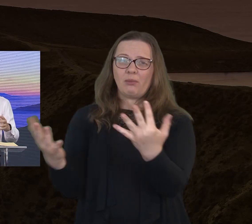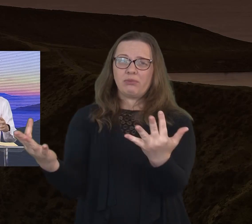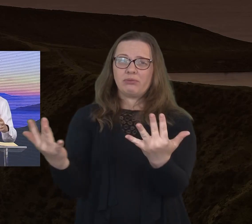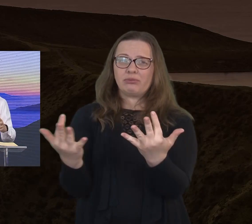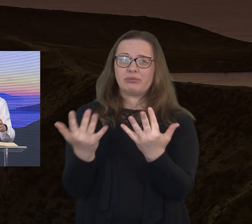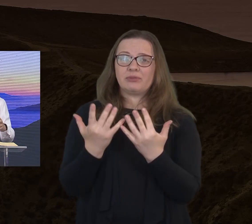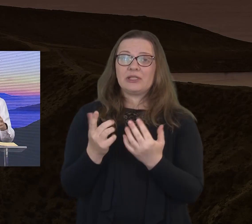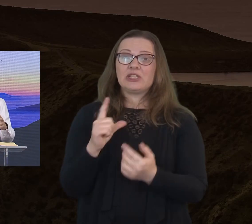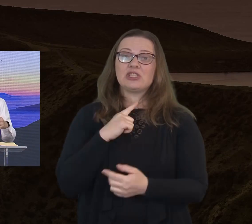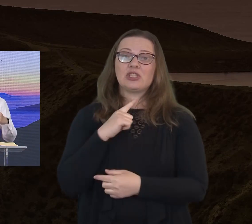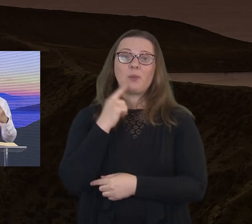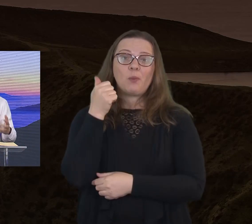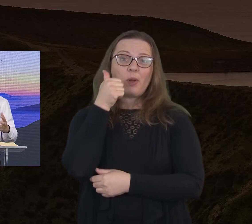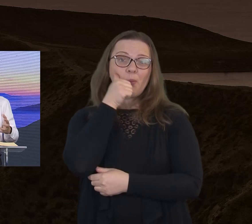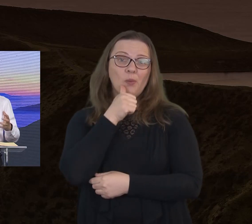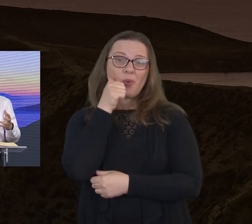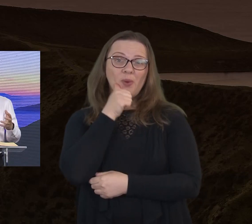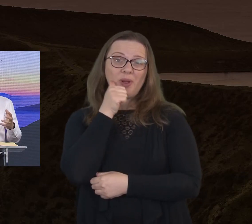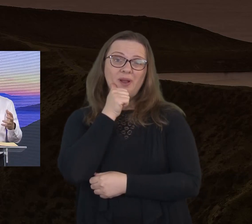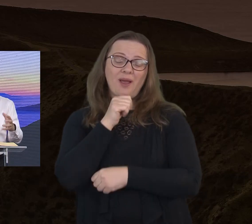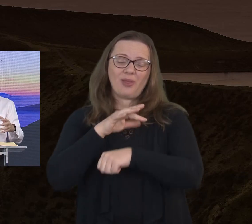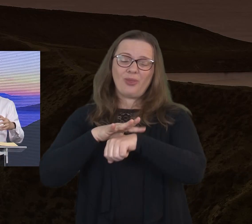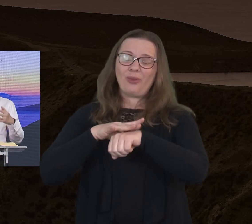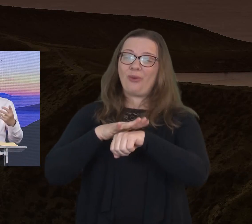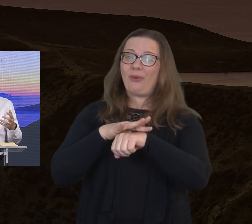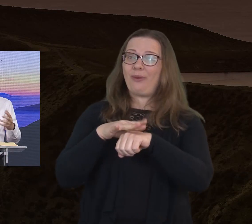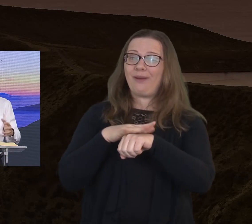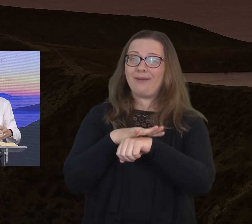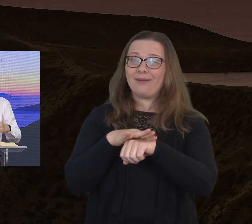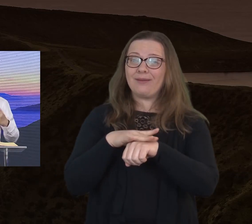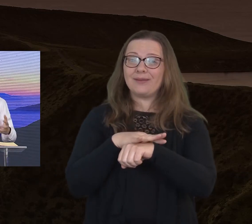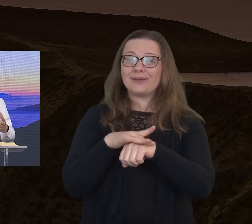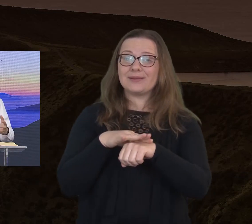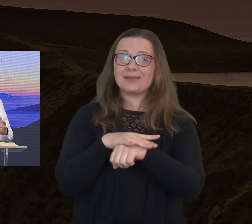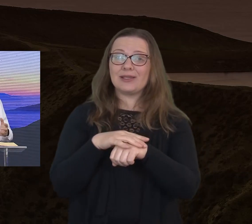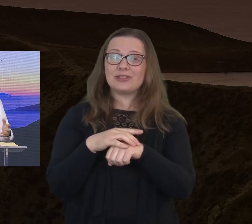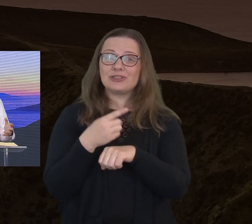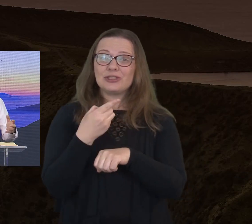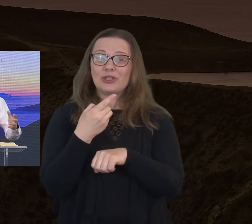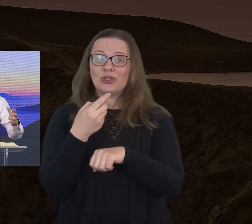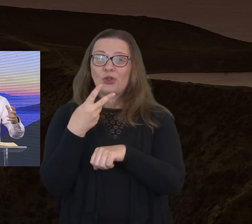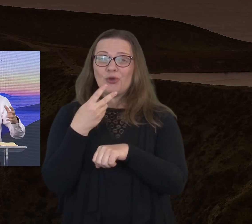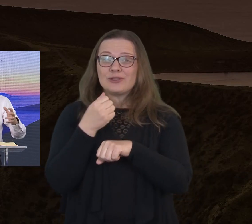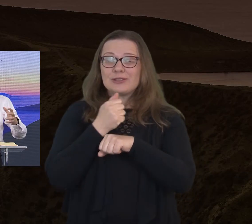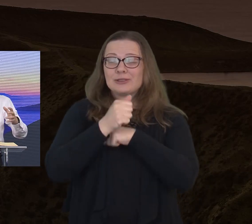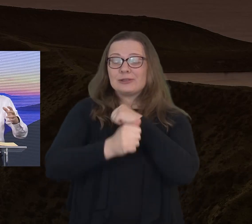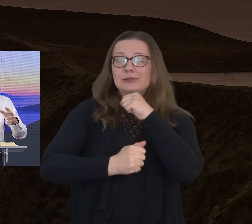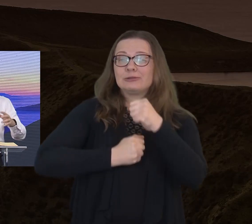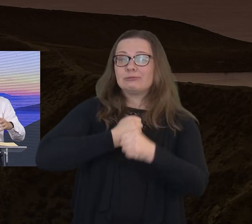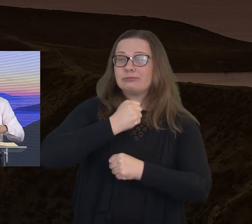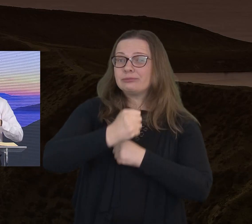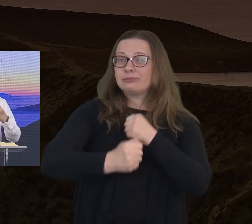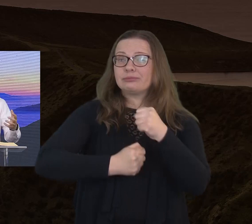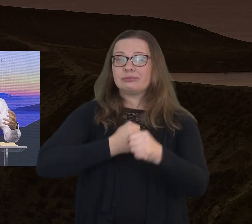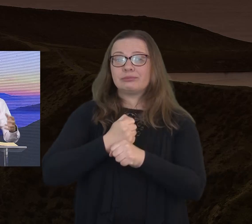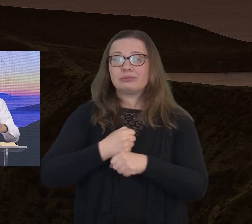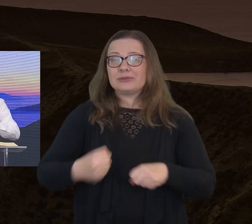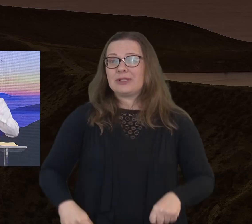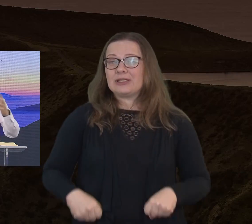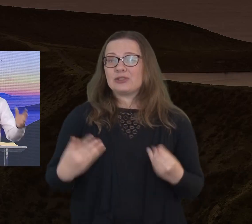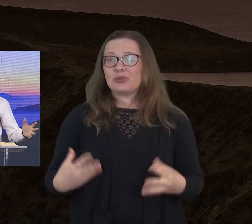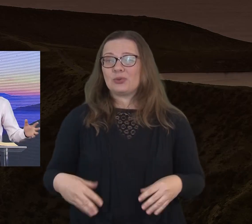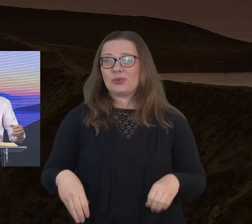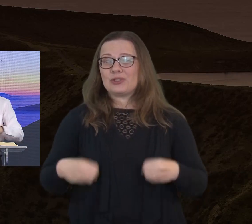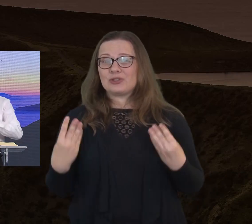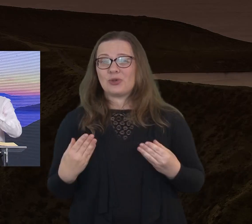mulher, né, que padecia de uma hemorragia, de uma doença, que ela gastou tudo que tinha